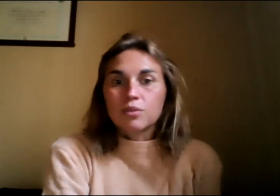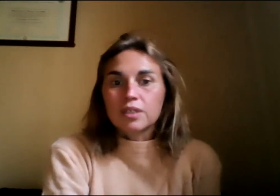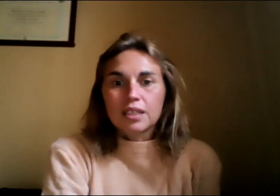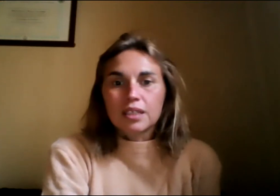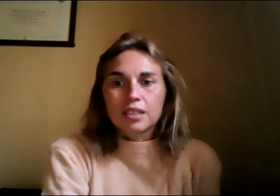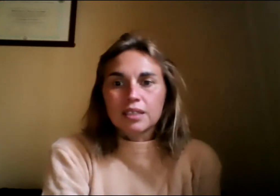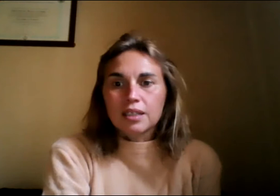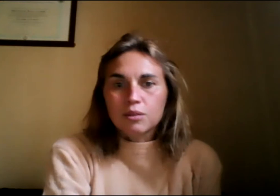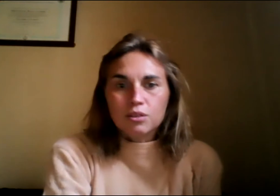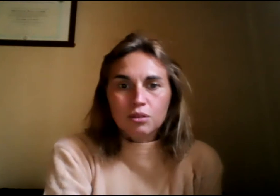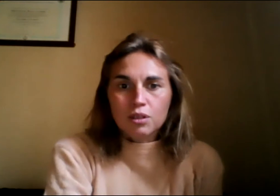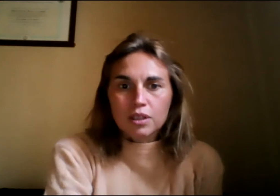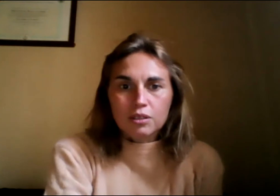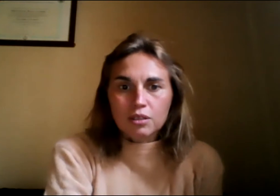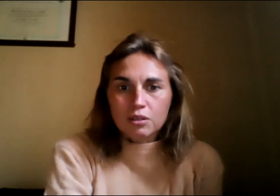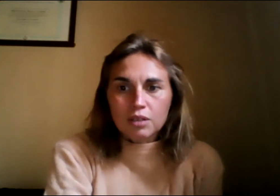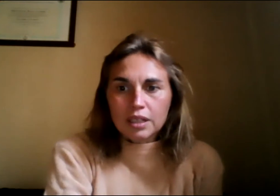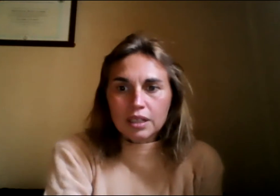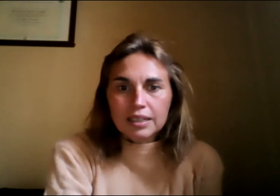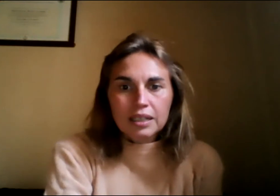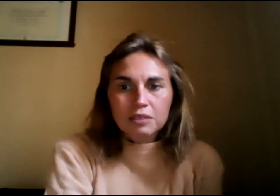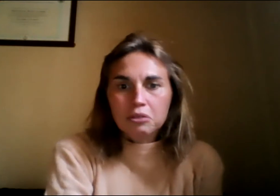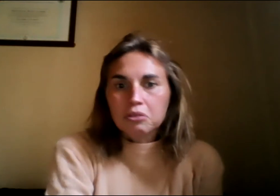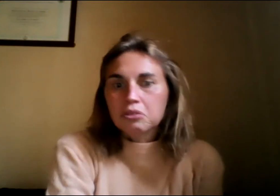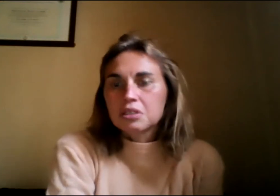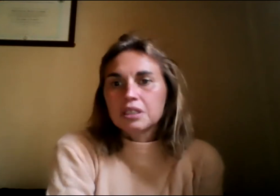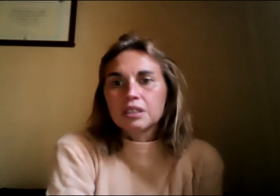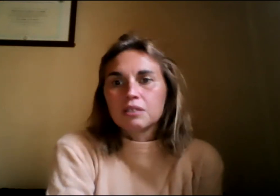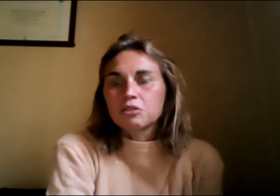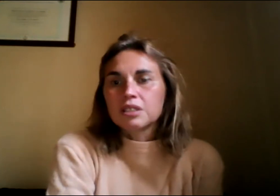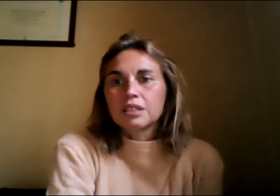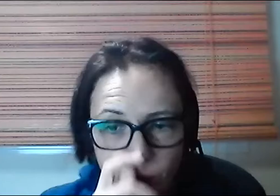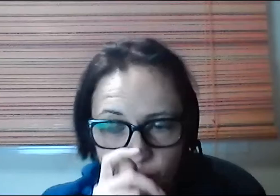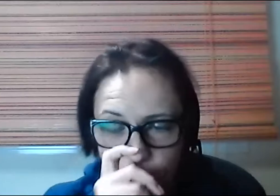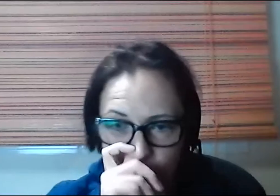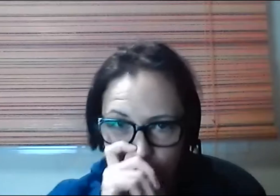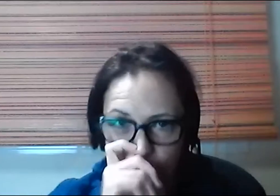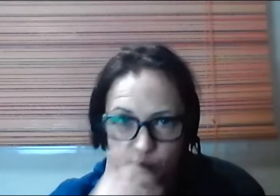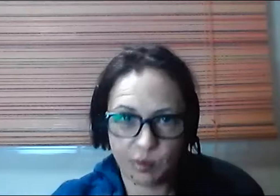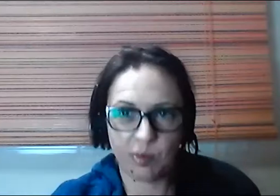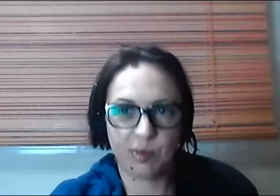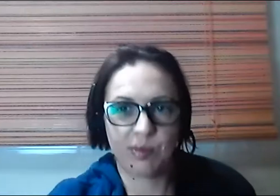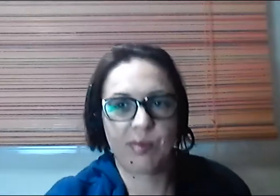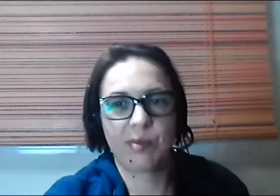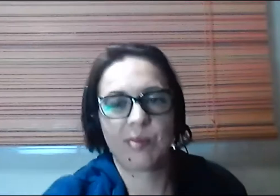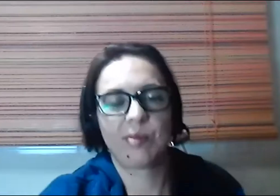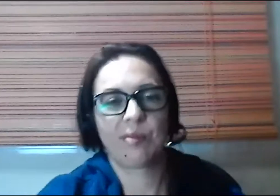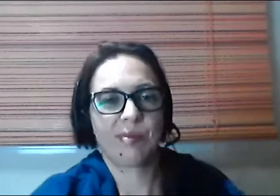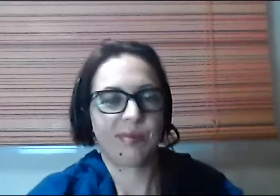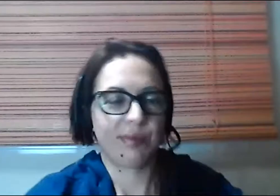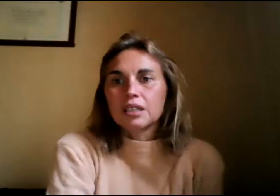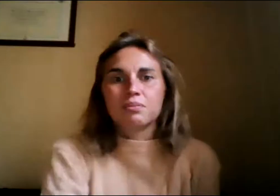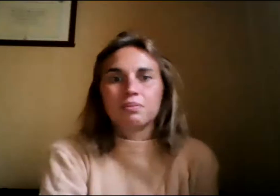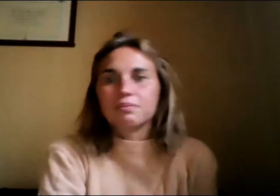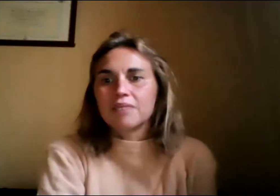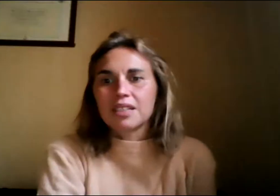de, no sé muy bien si queréis dejar vuestro correo electrónico en el chat, sí. O si, no sé, si queréis que